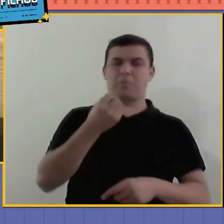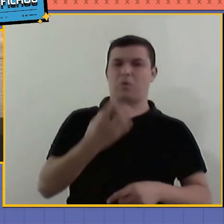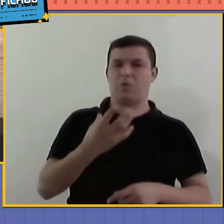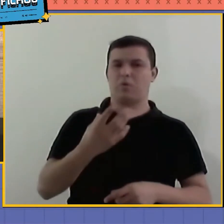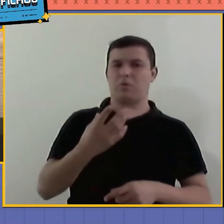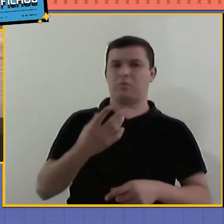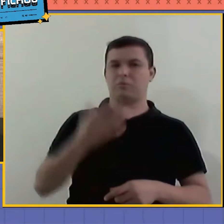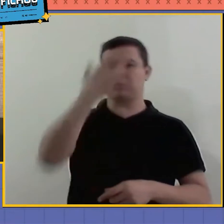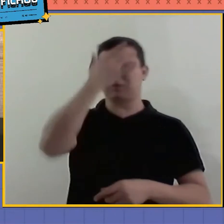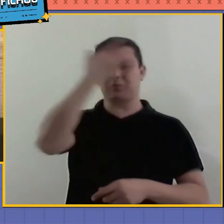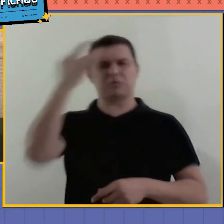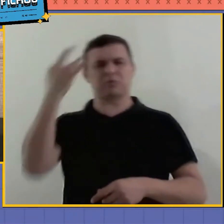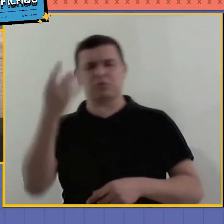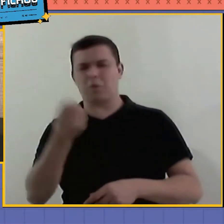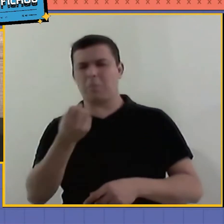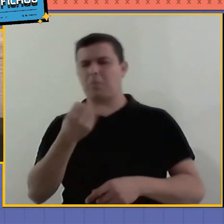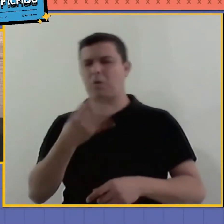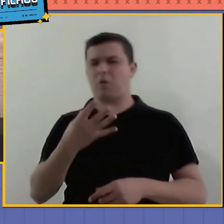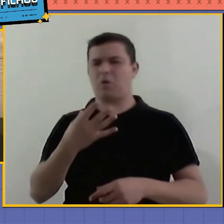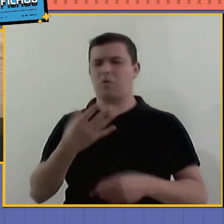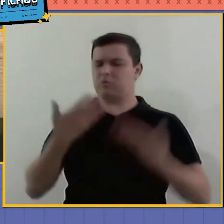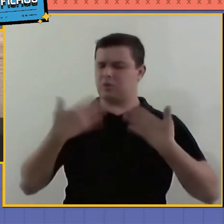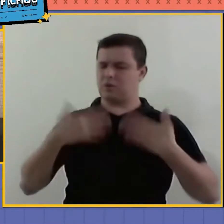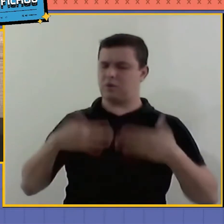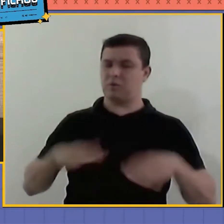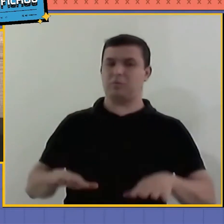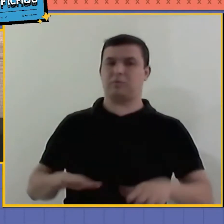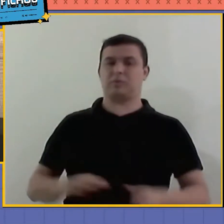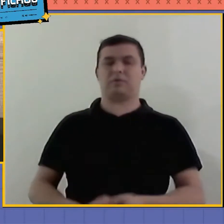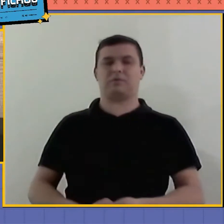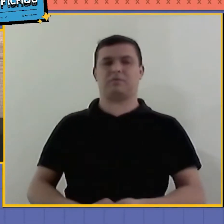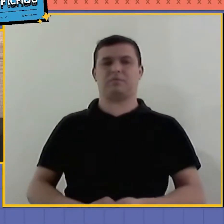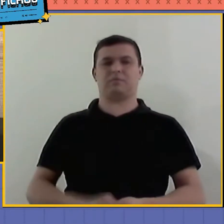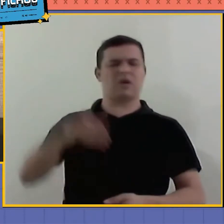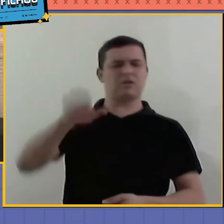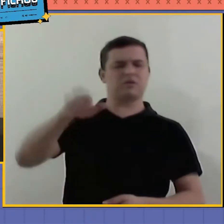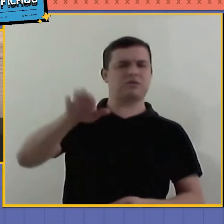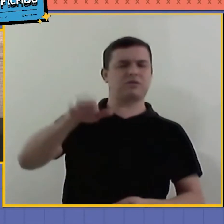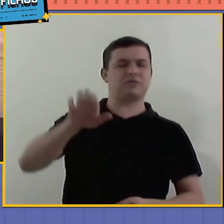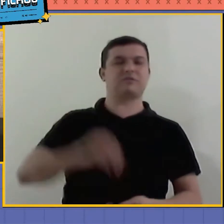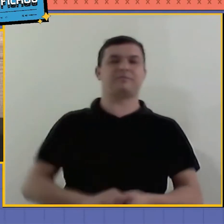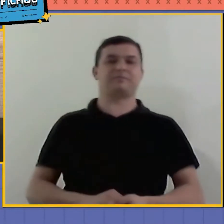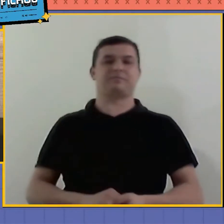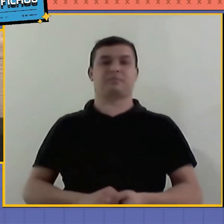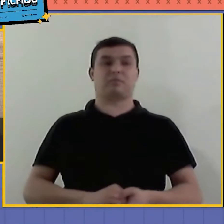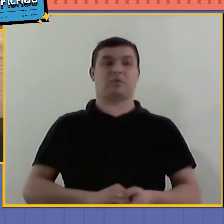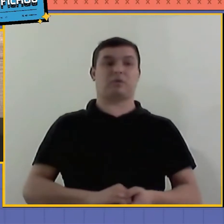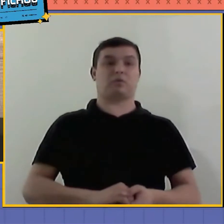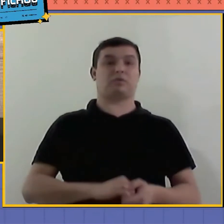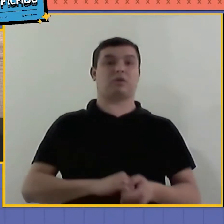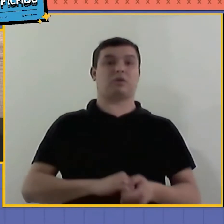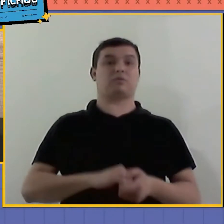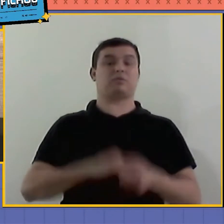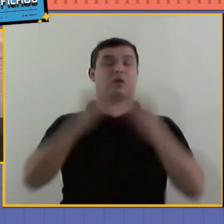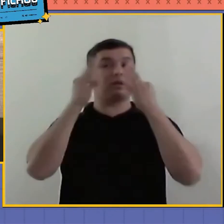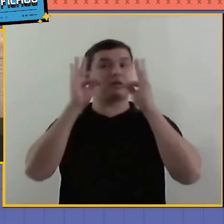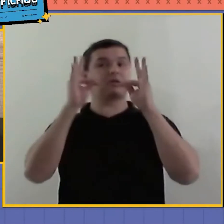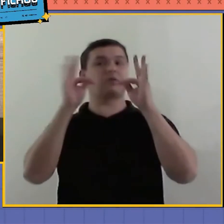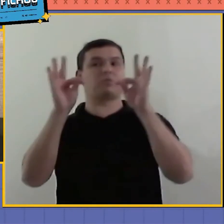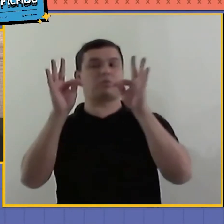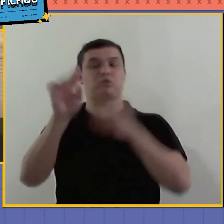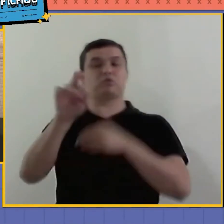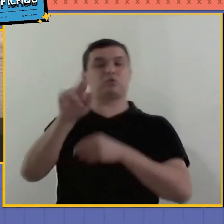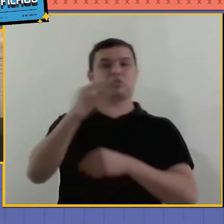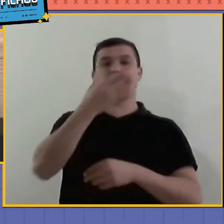tranquilo e assim foi irmão você vê que a conduta dos irmãos tocou os meus pais então isso